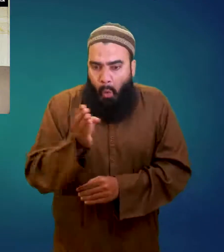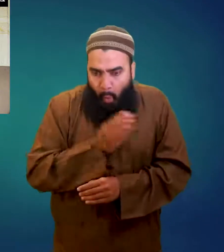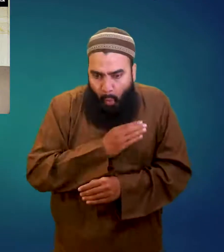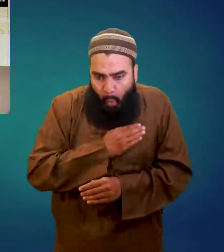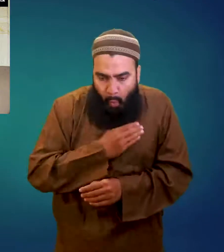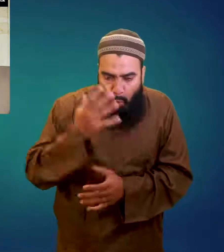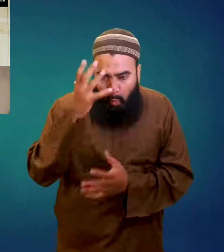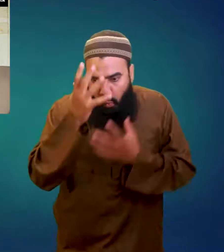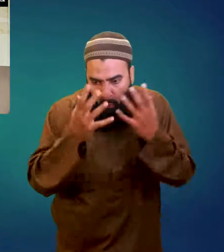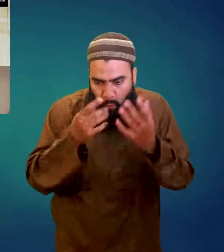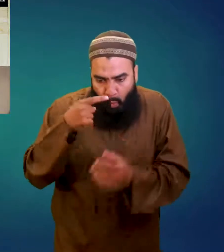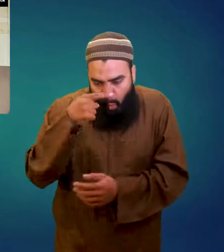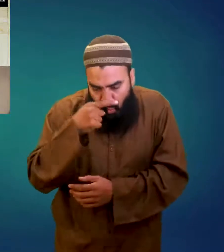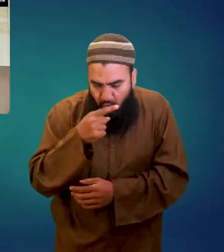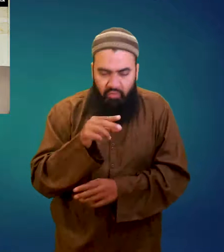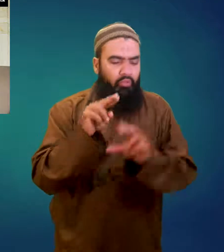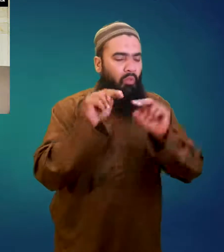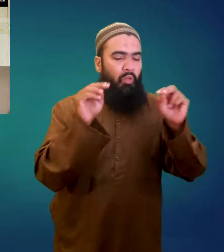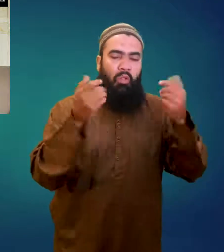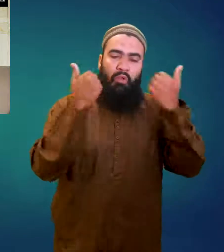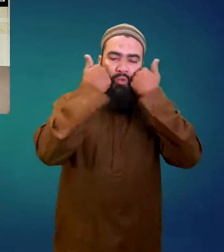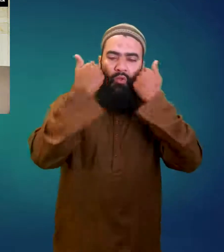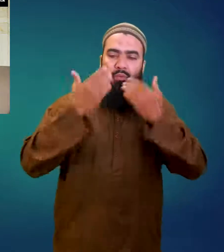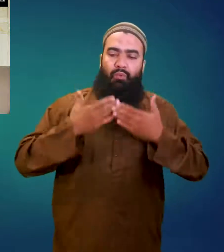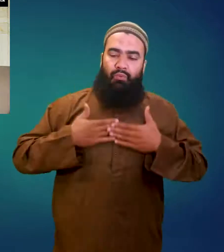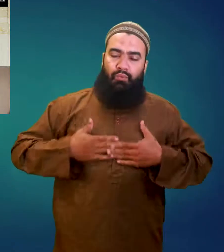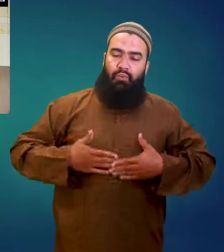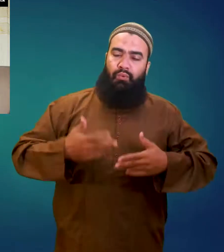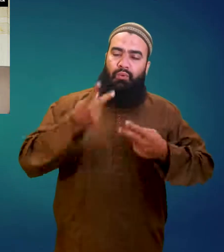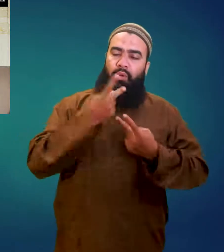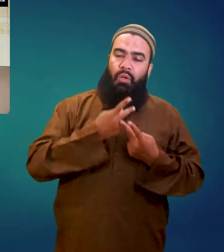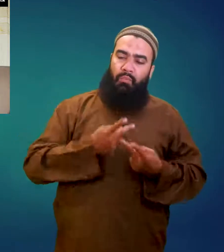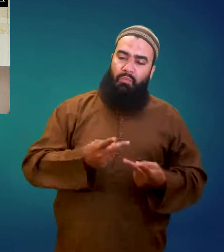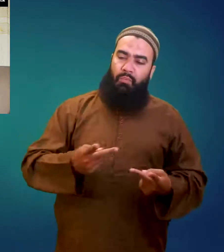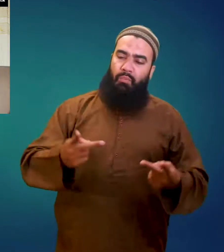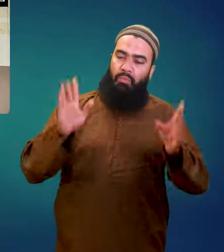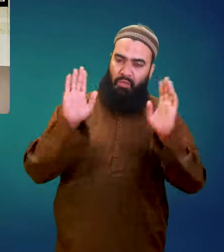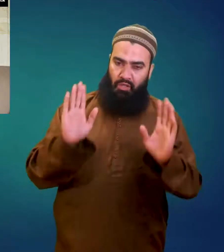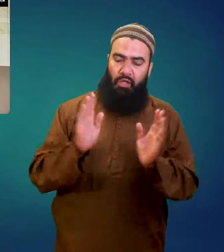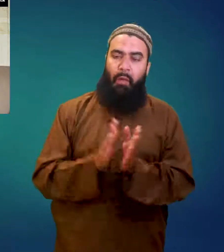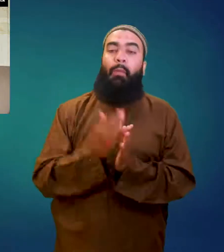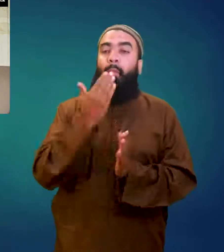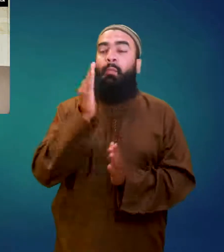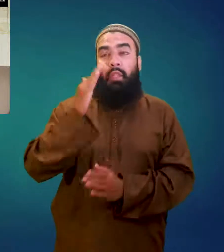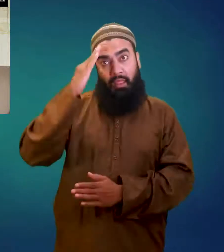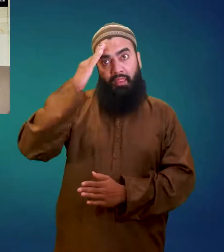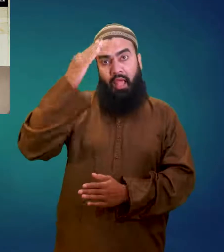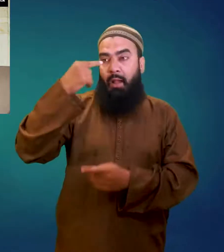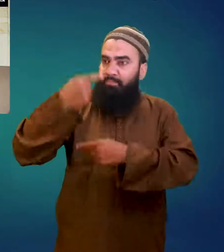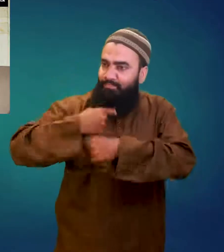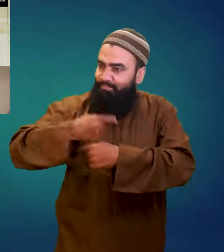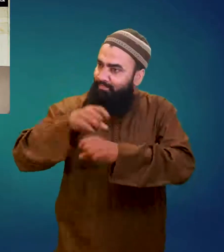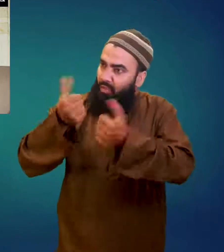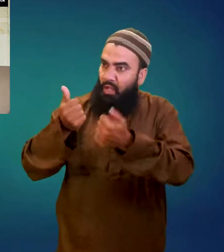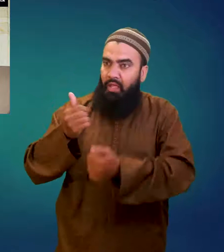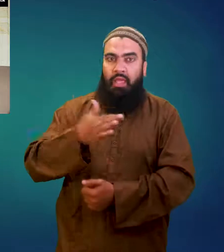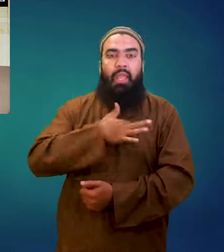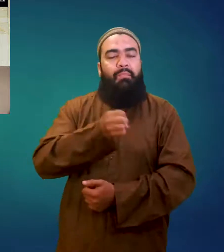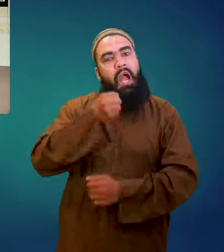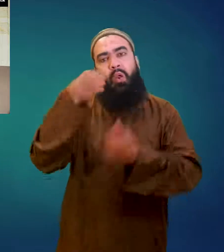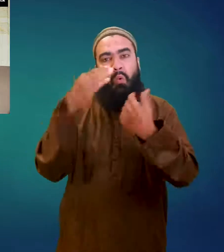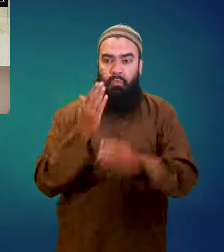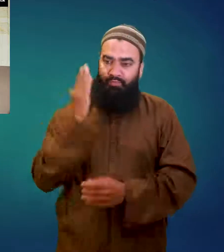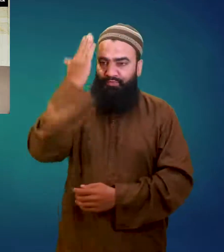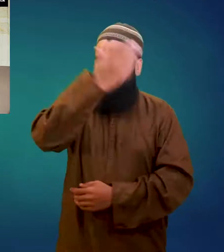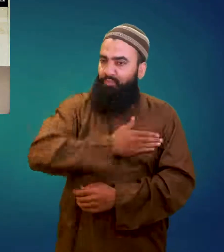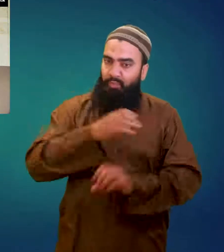کوئی خوف ہوگا نہ کوئی ملال ہوگا۔ ایسے لوگوں کو جو دین پر آنے کے بعد، ایمان لانے